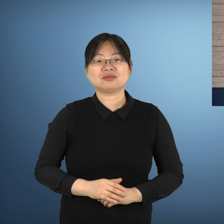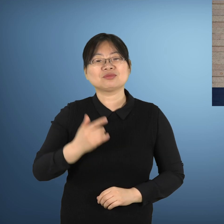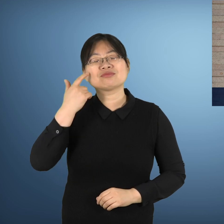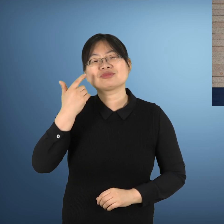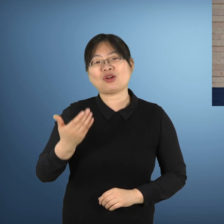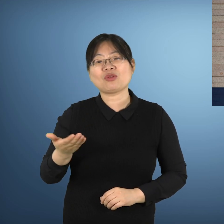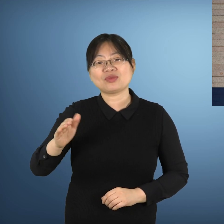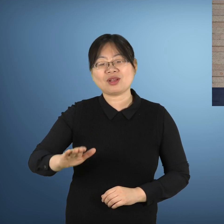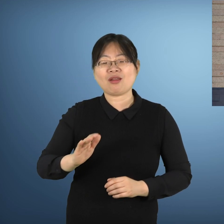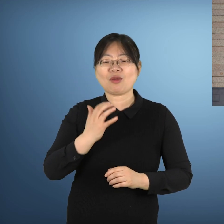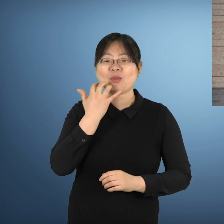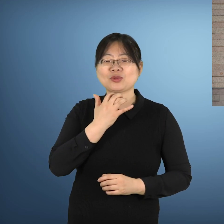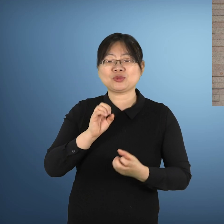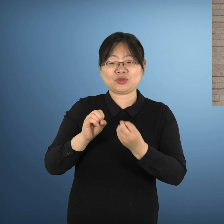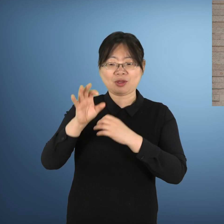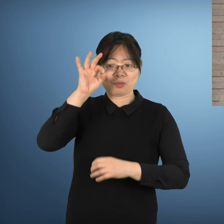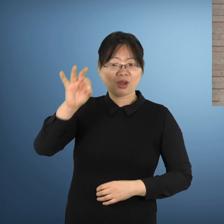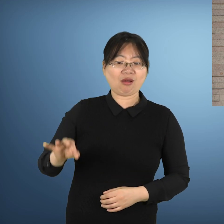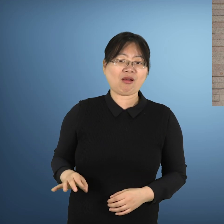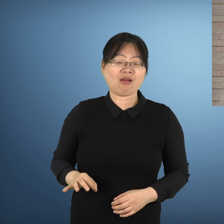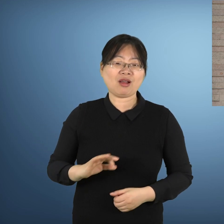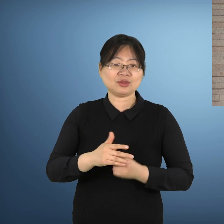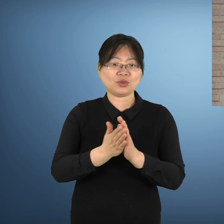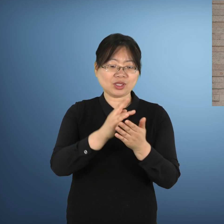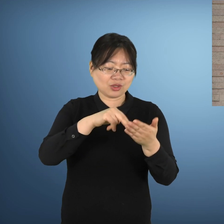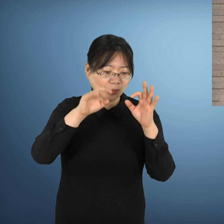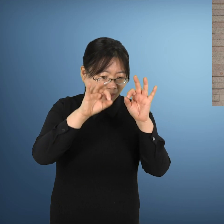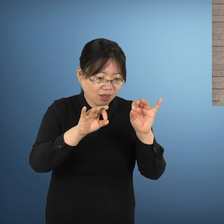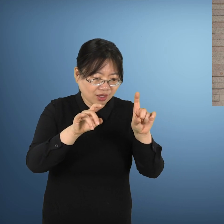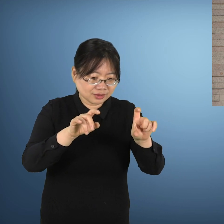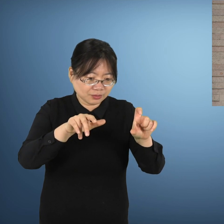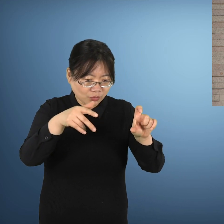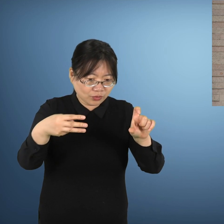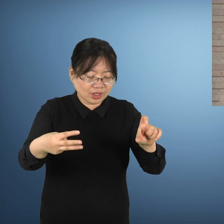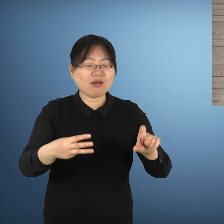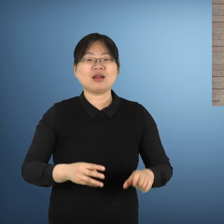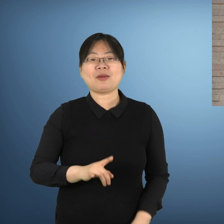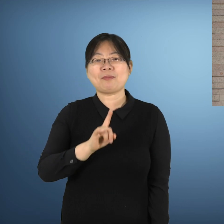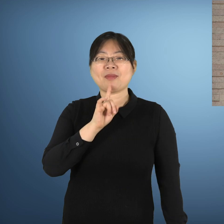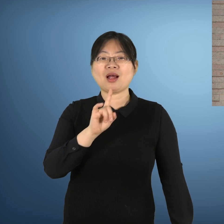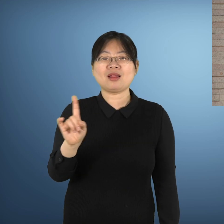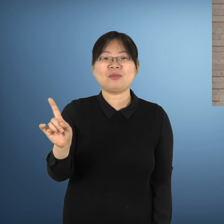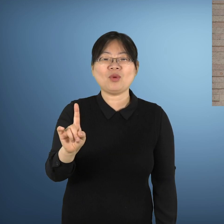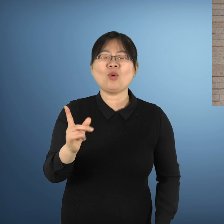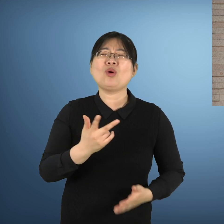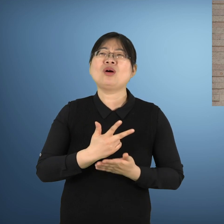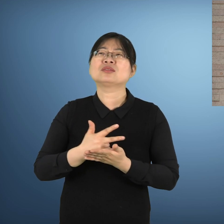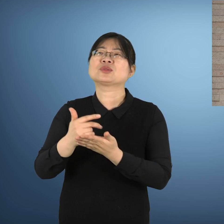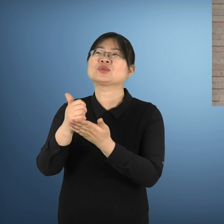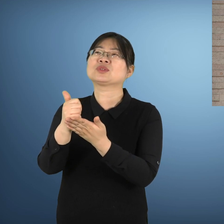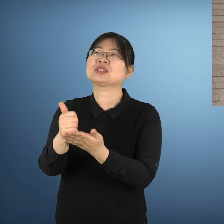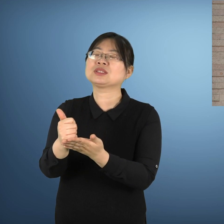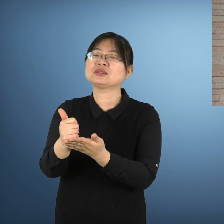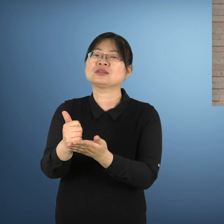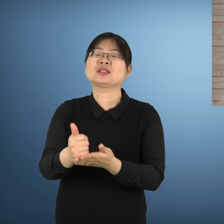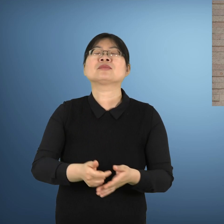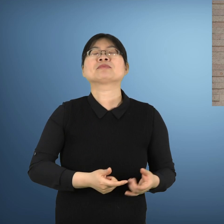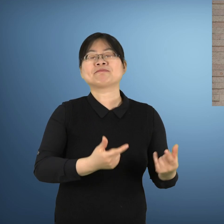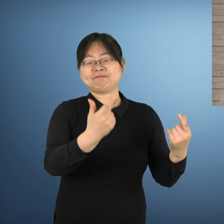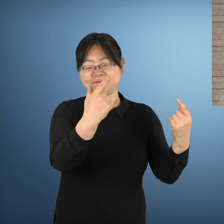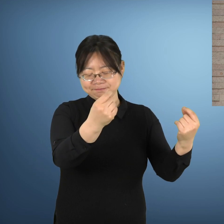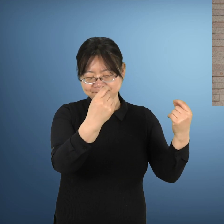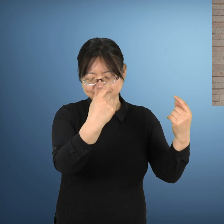베드로의 대답을 좀 보세요. 본문을 다시 보세요. 15절. 이르되 주님